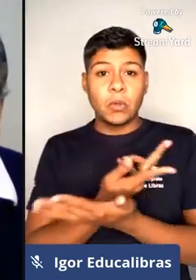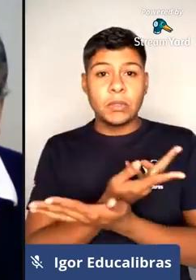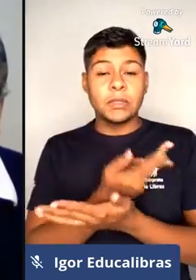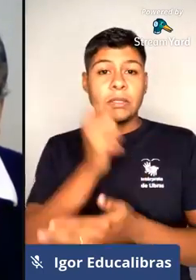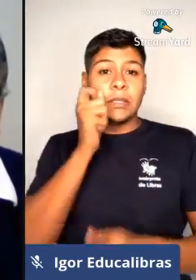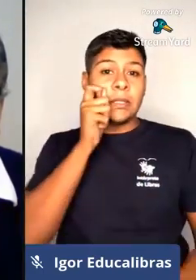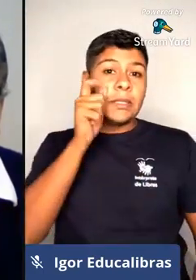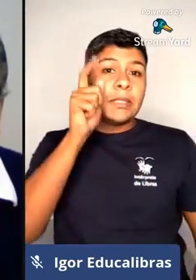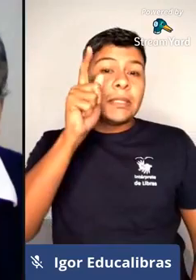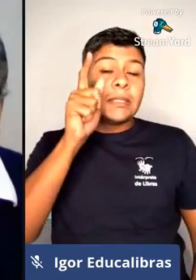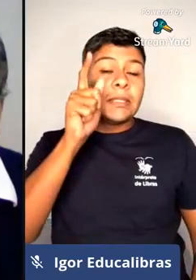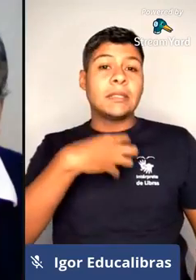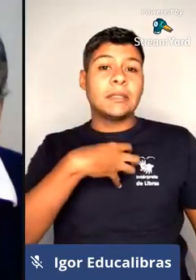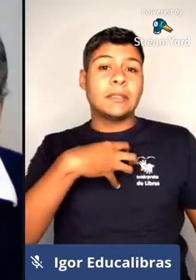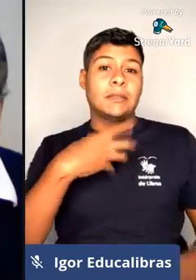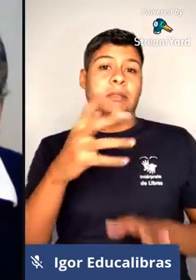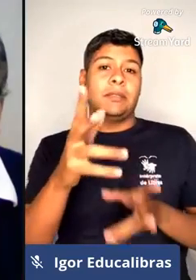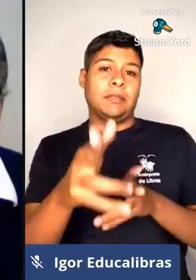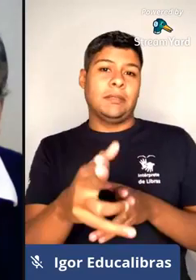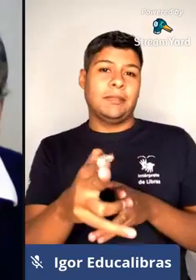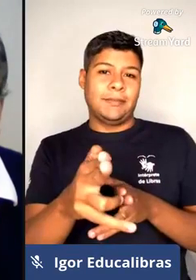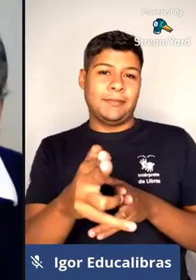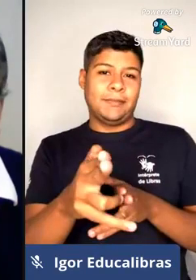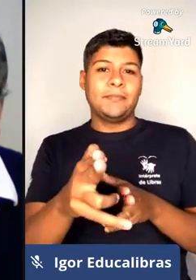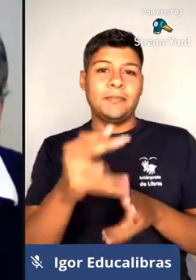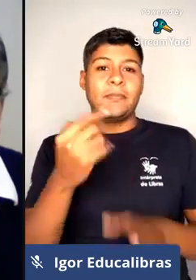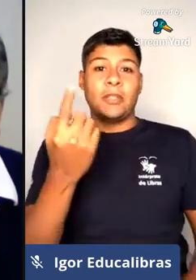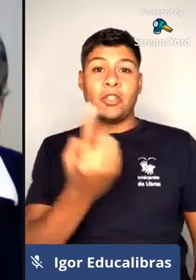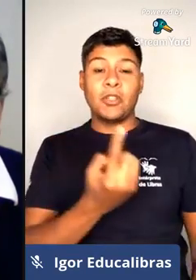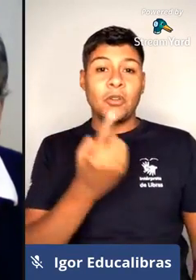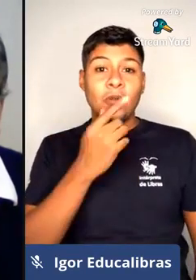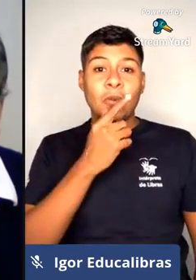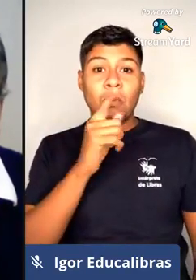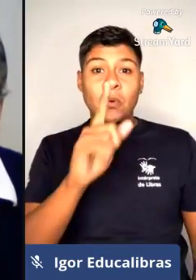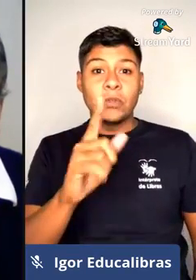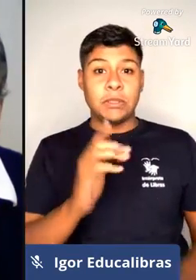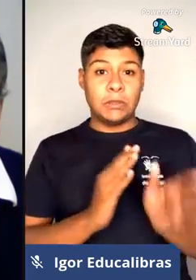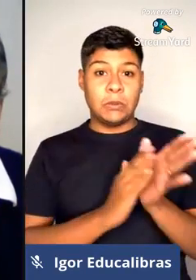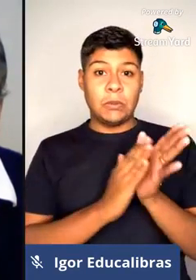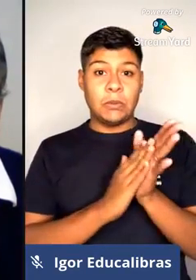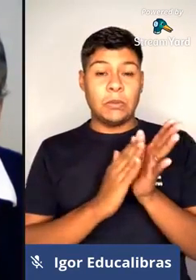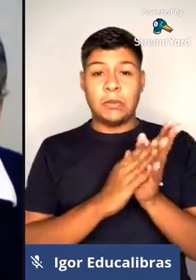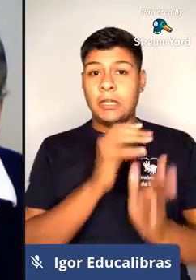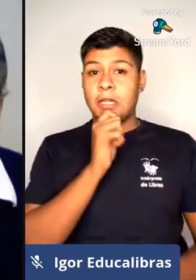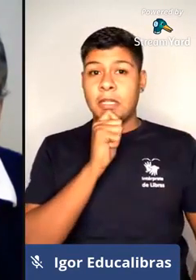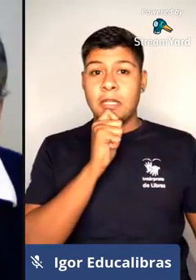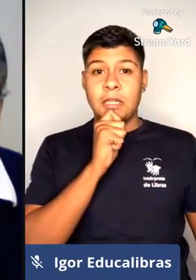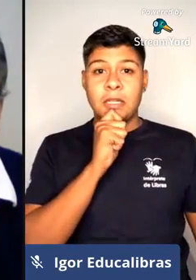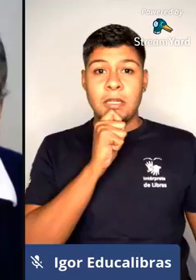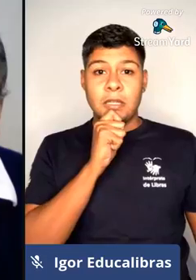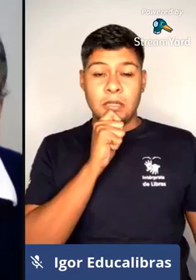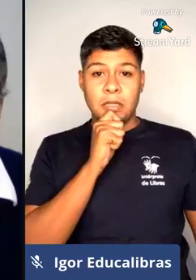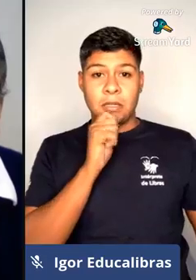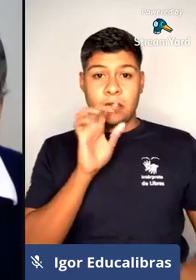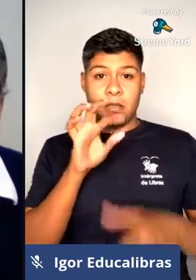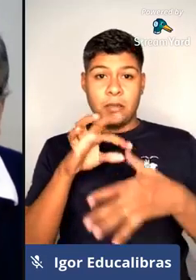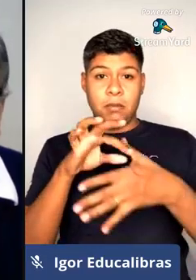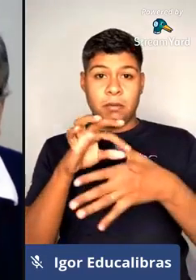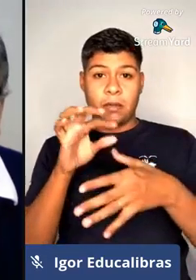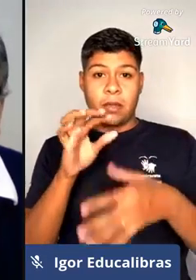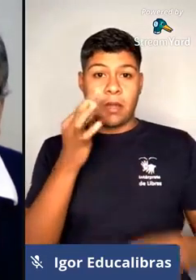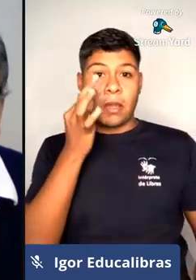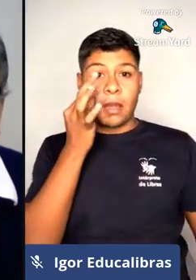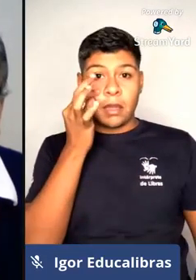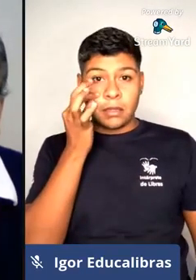propósito e significado. Nós não conseguimos comemorar presencialmente, a gente vai fazer um